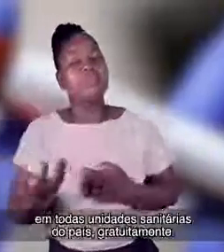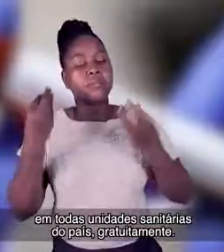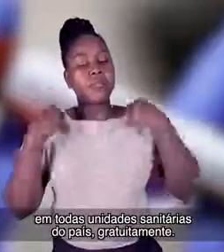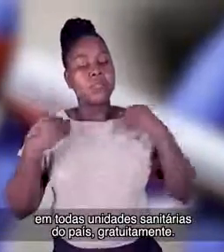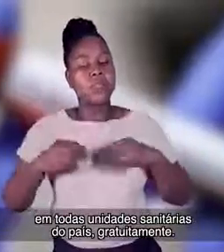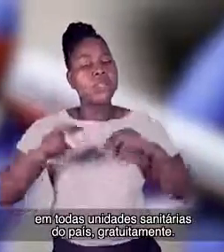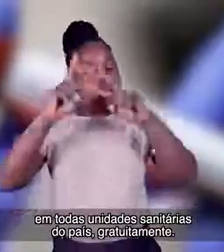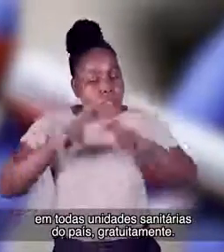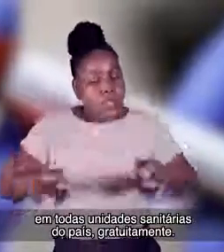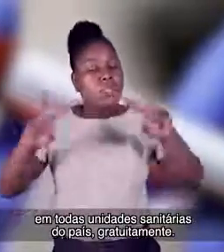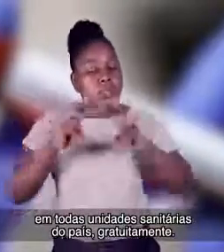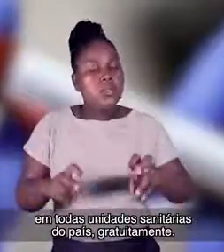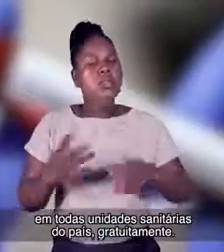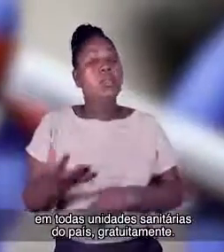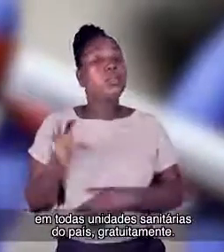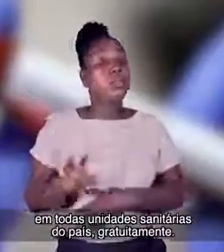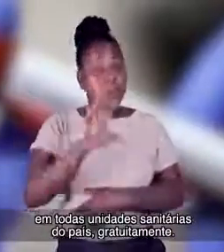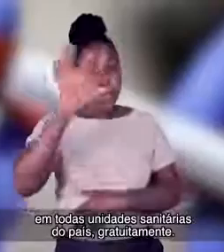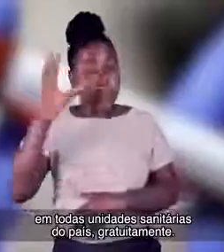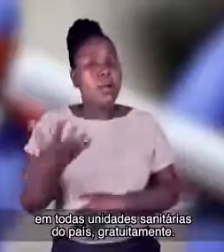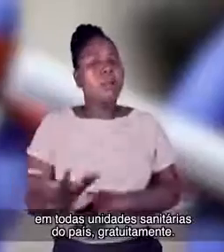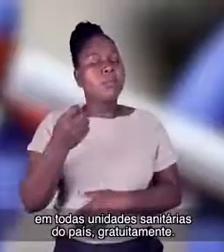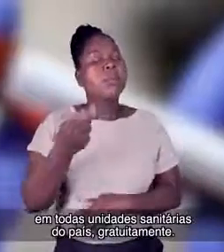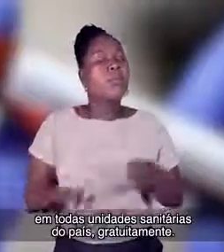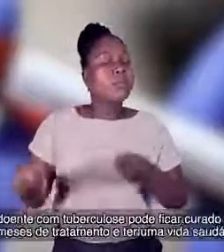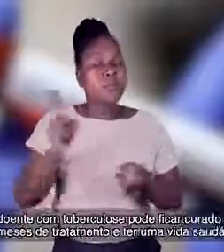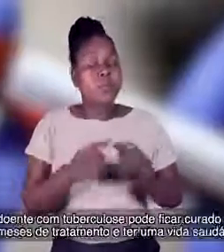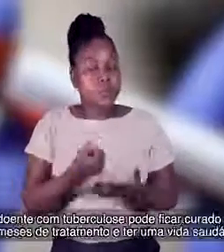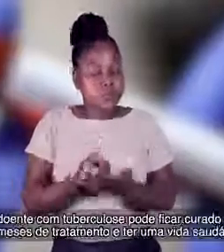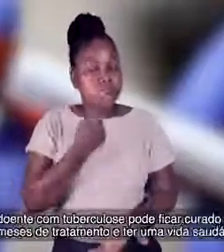unidades sanitárias do país, gratuitamente. Um doente com